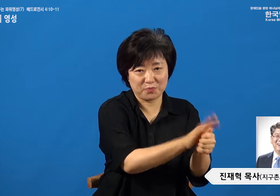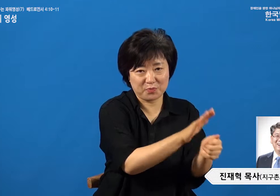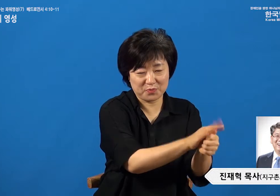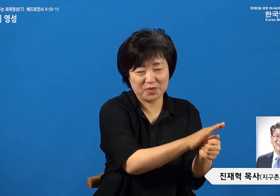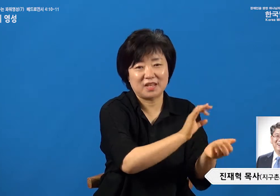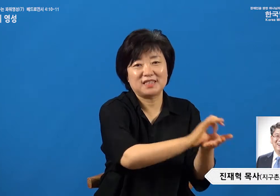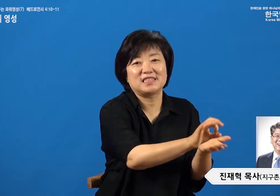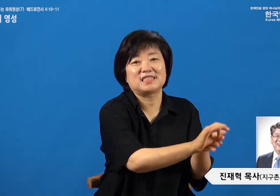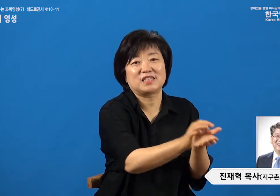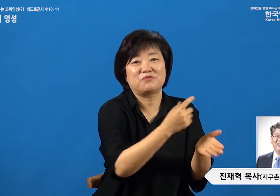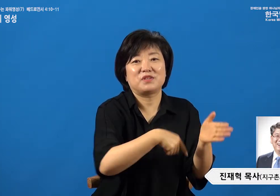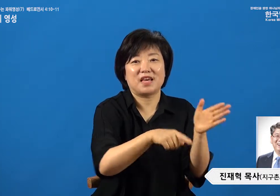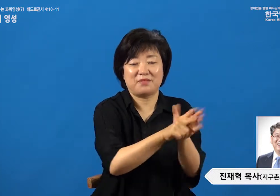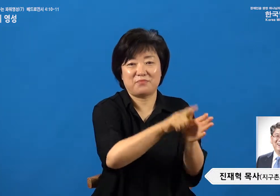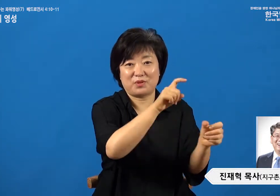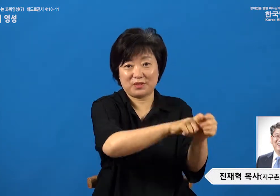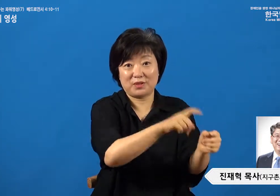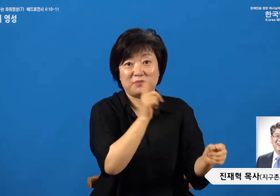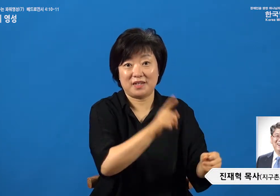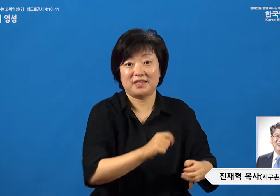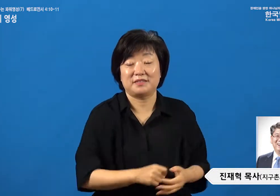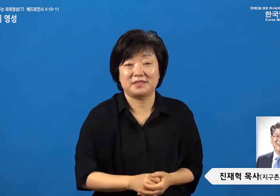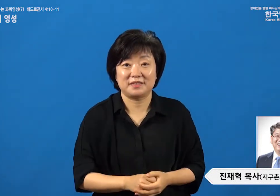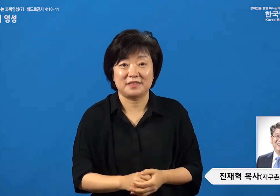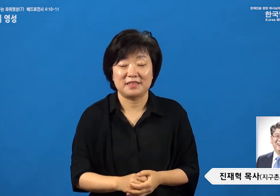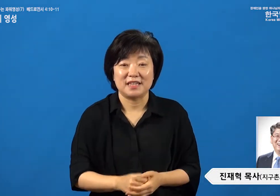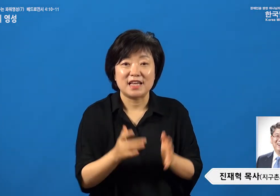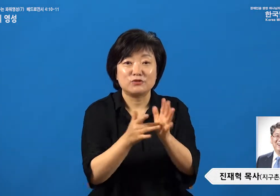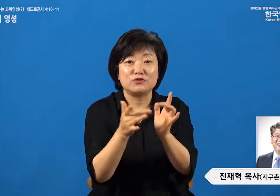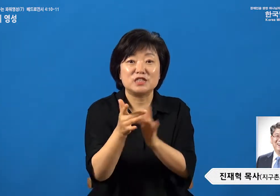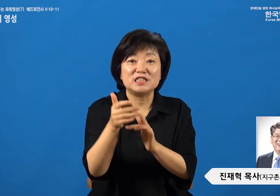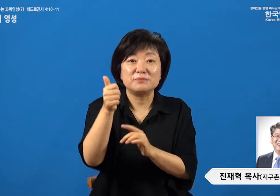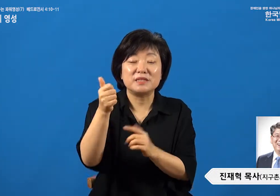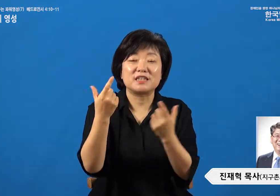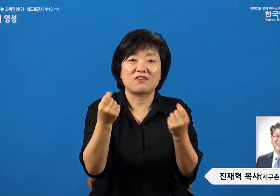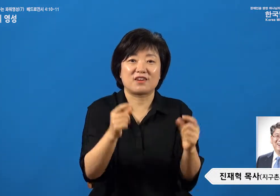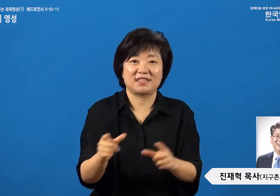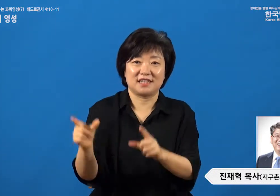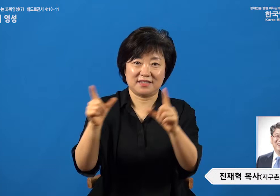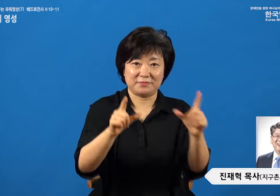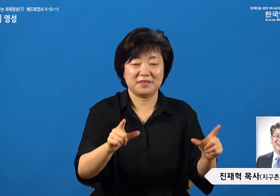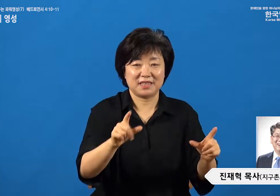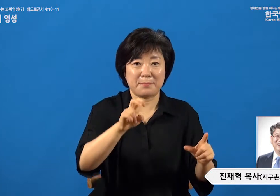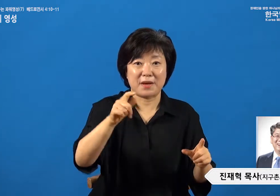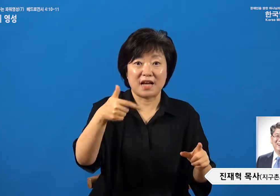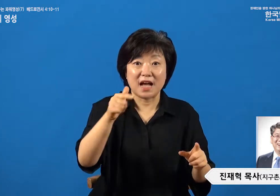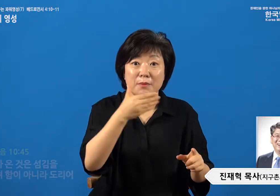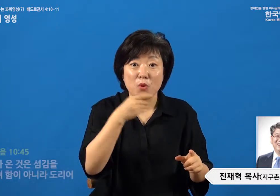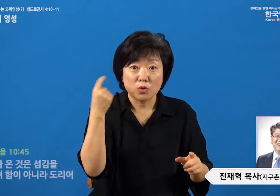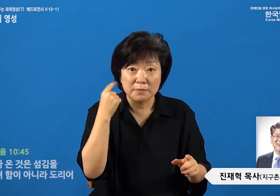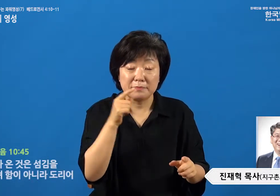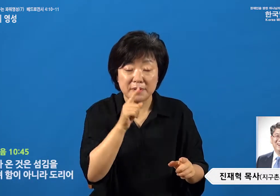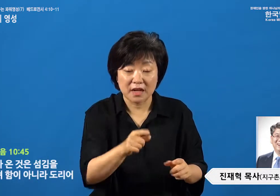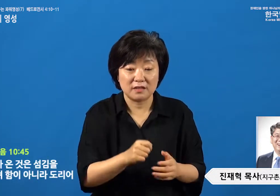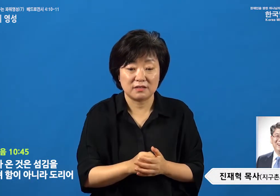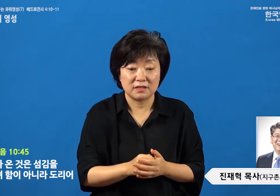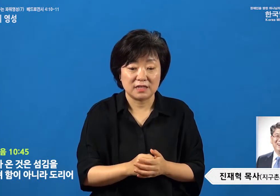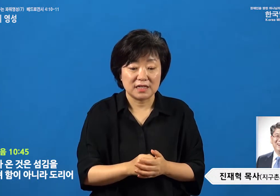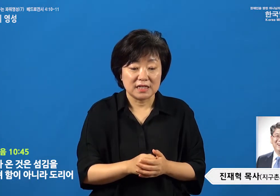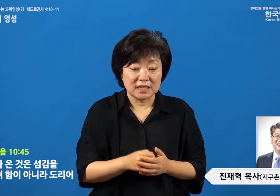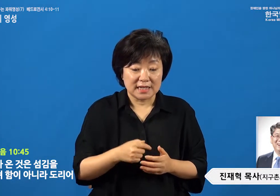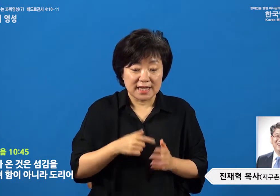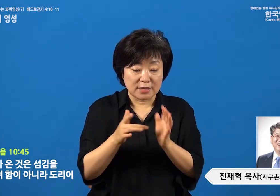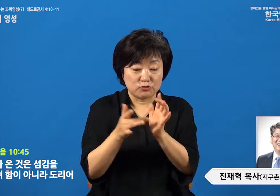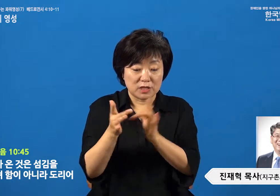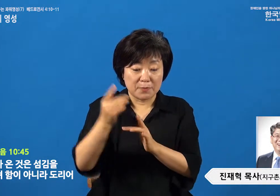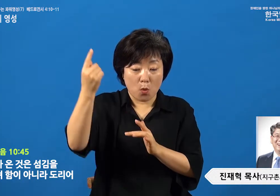주님께서 그러셨습니다. 마가복음 10장 45절 성경은 주님이 이렇게 말씀하십니다. 인자가 온 것은